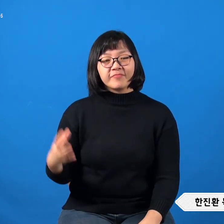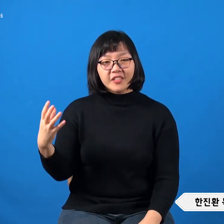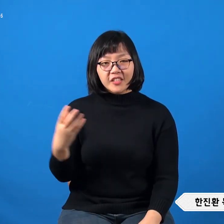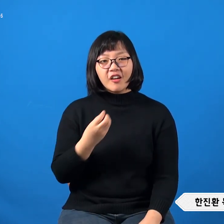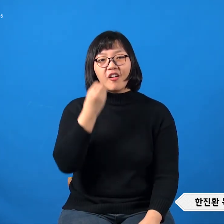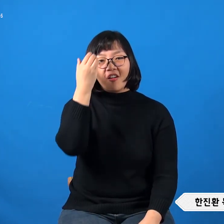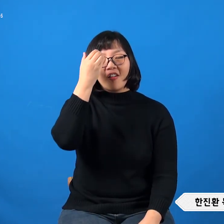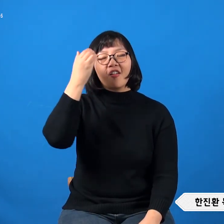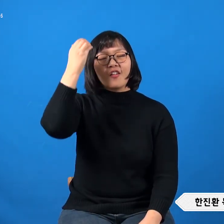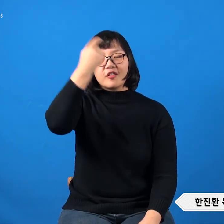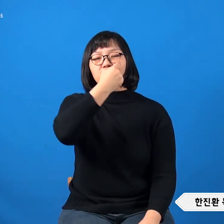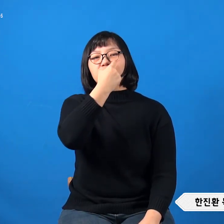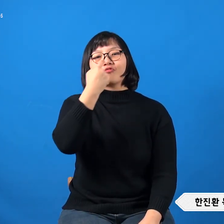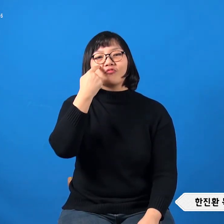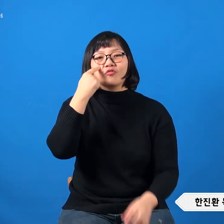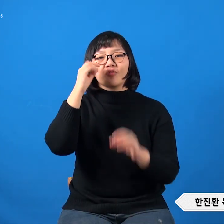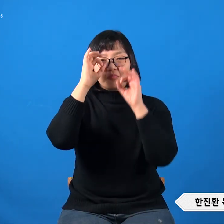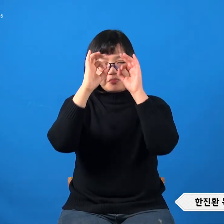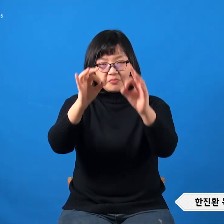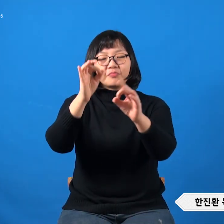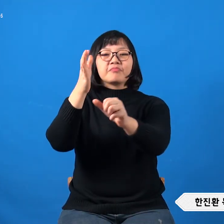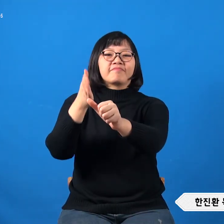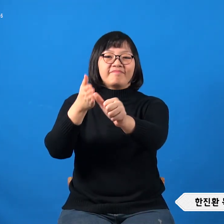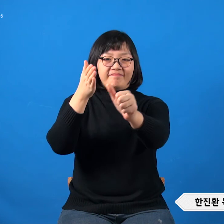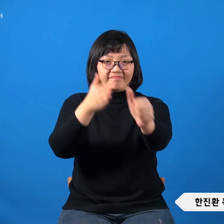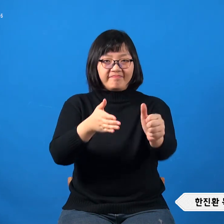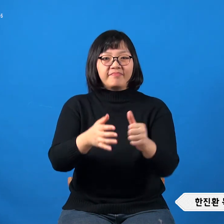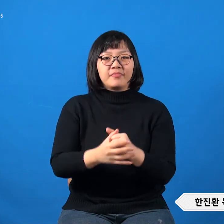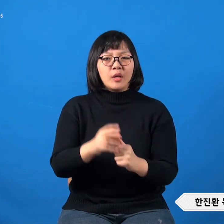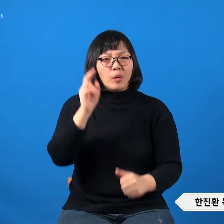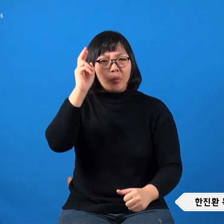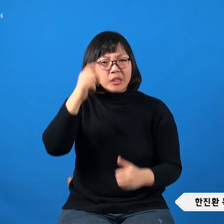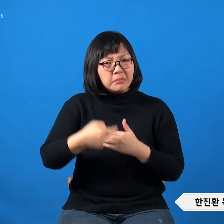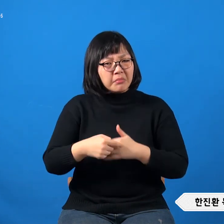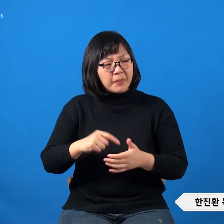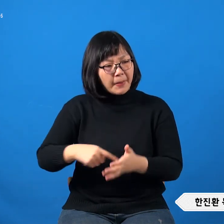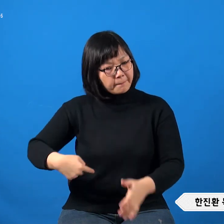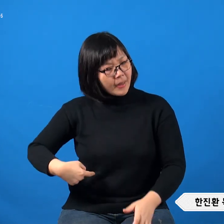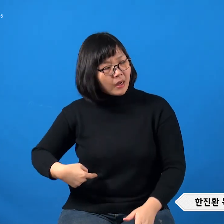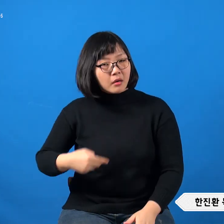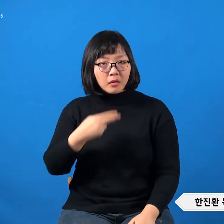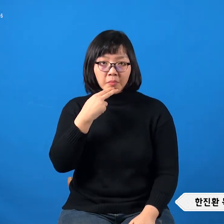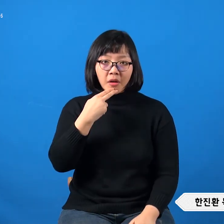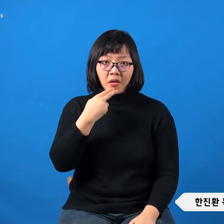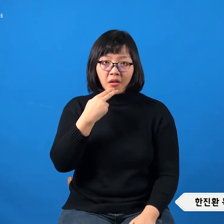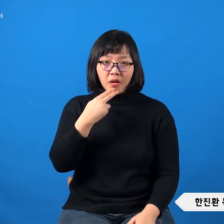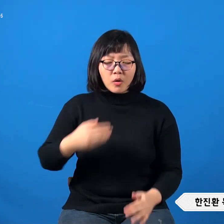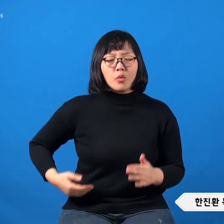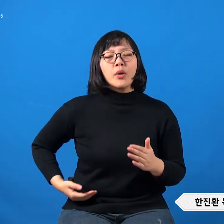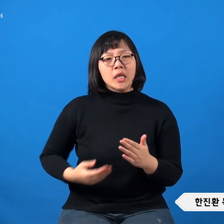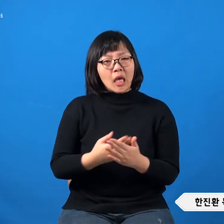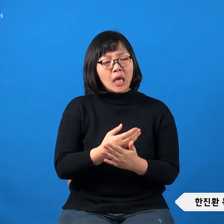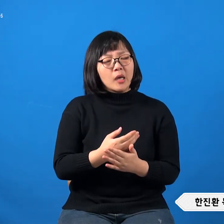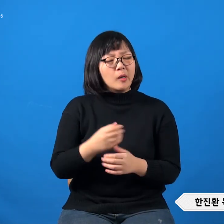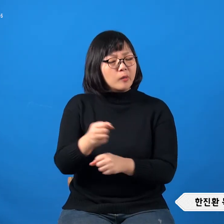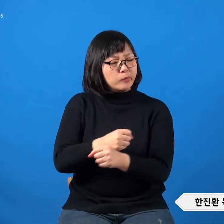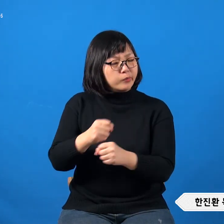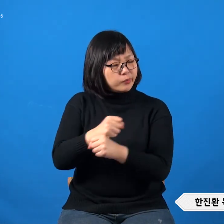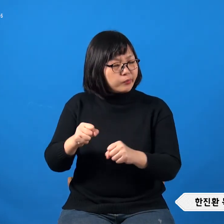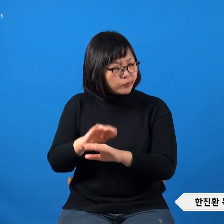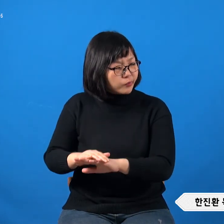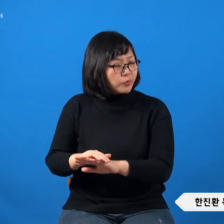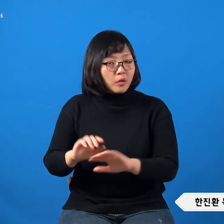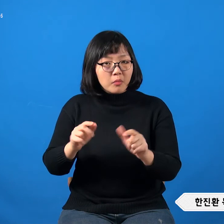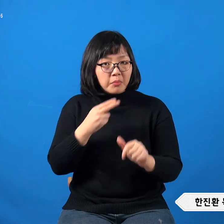영적인 시각으로 바라볼 수 있어야 됩니다. 혹시 마음에 걸리는 일은 없습니까? 회개해야 할 일은 없습니까?